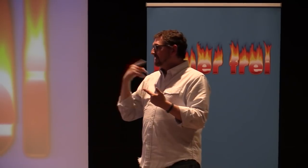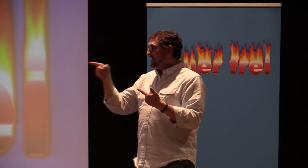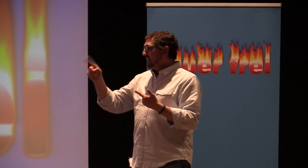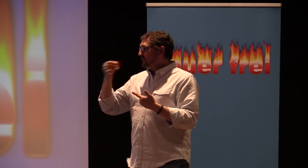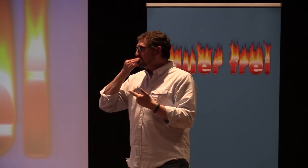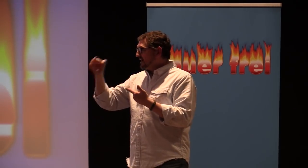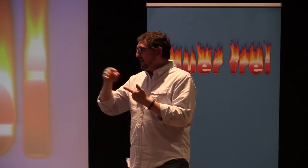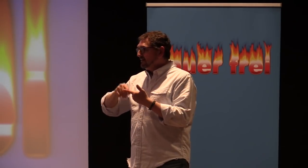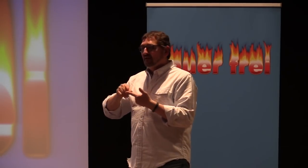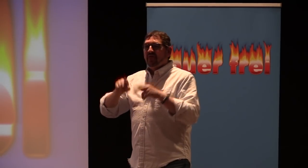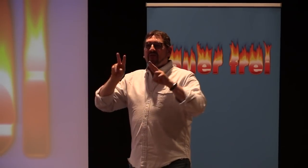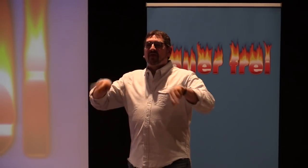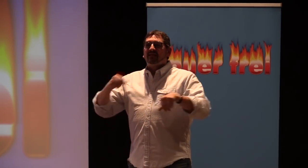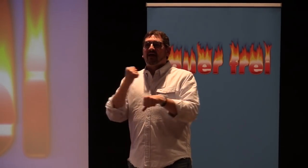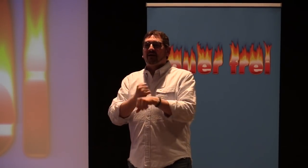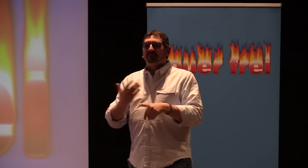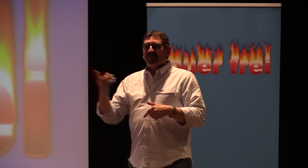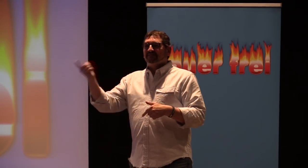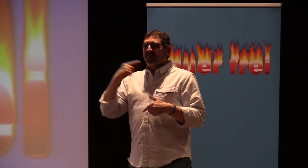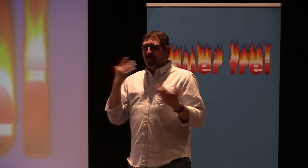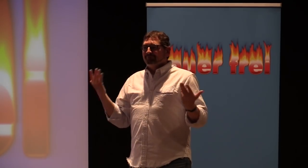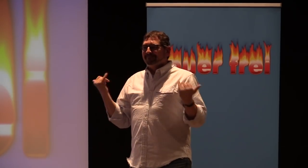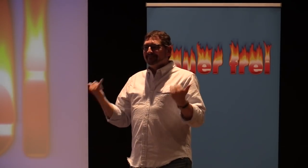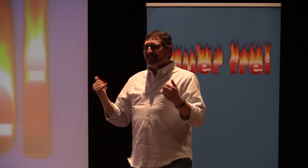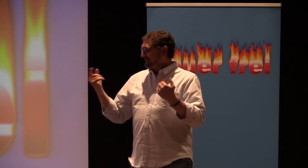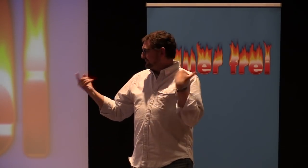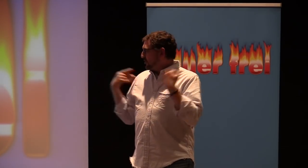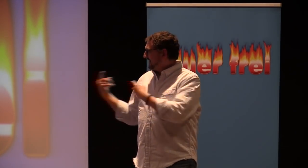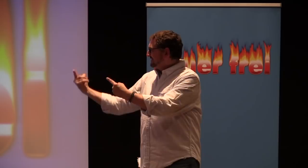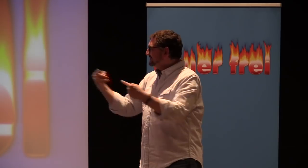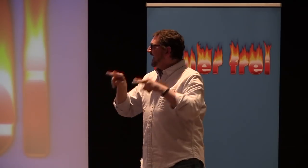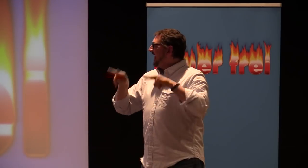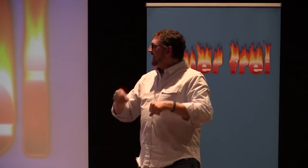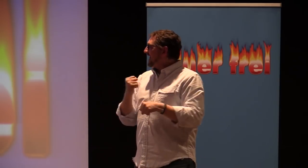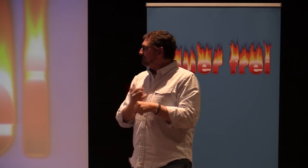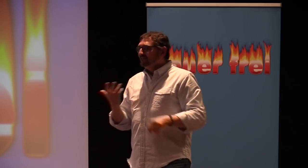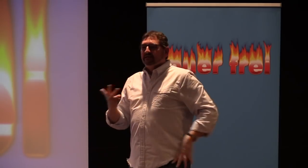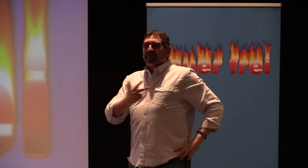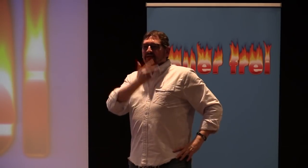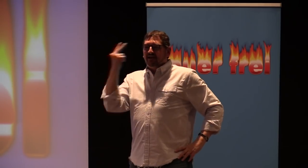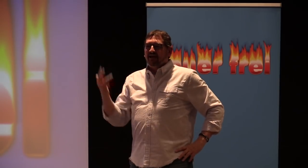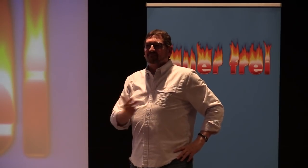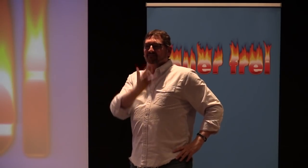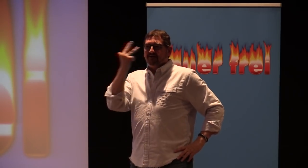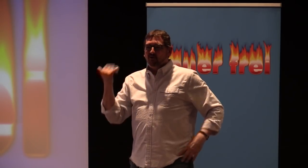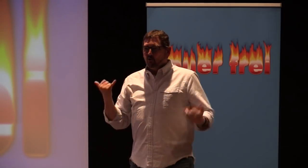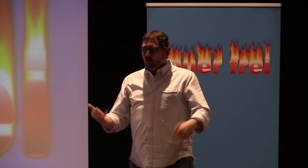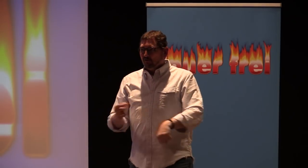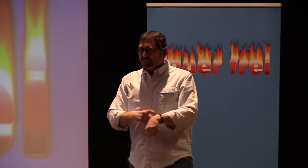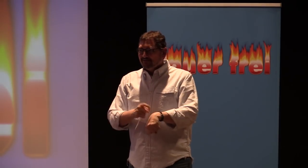wenn es einzelne Landesverbände nicht mehr geben wird? Und das zweite Thema Ehrenamt, das hatten wir vorhin ja auch schon diskutiert. Es